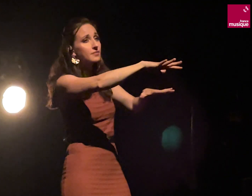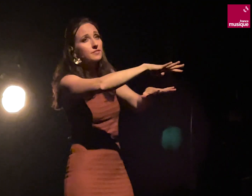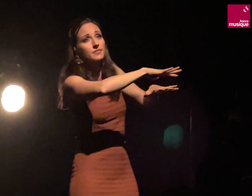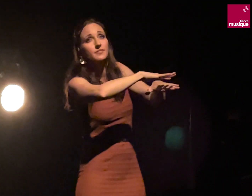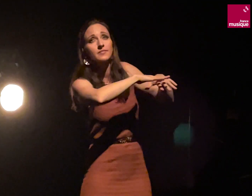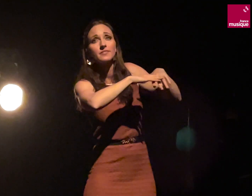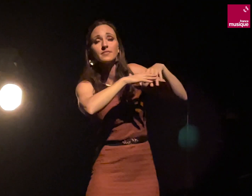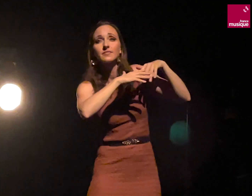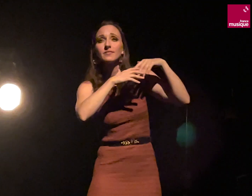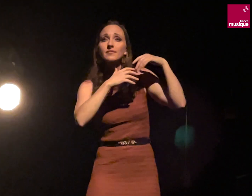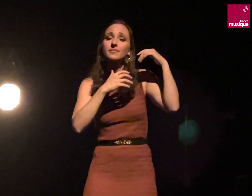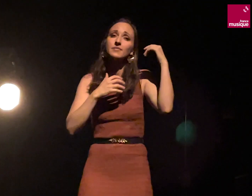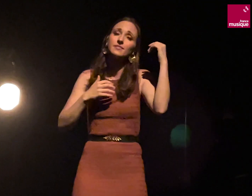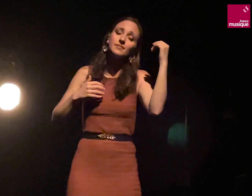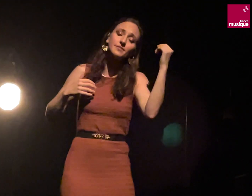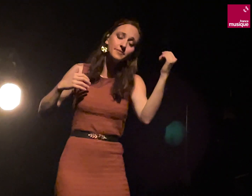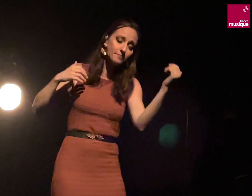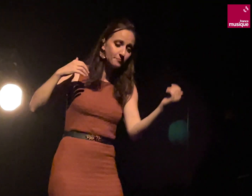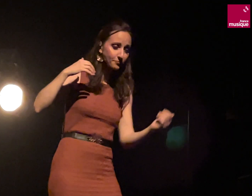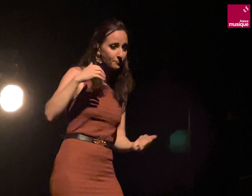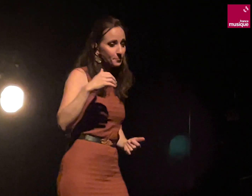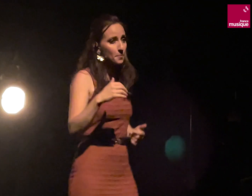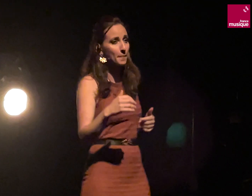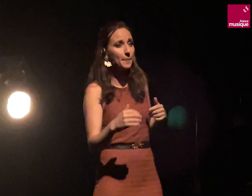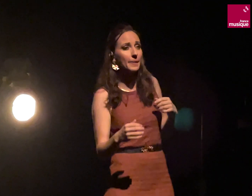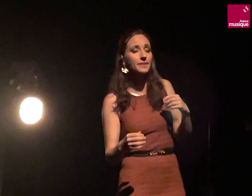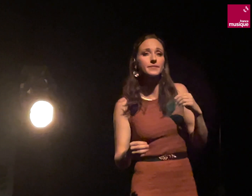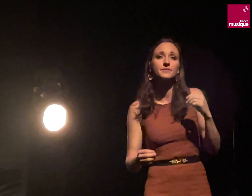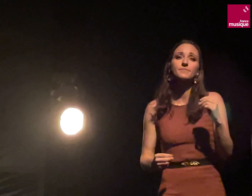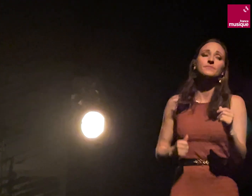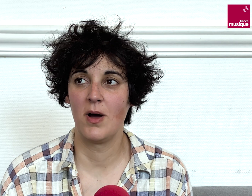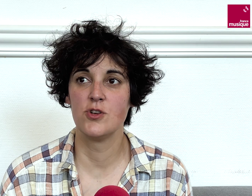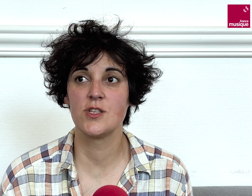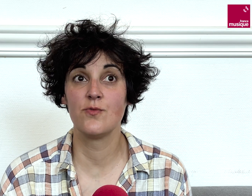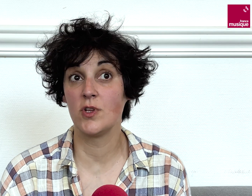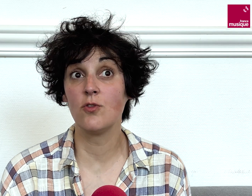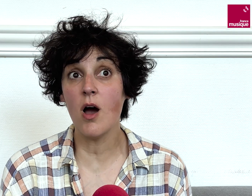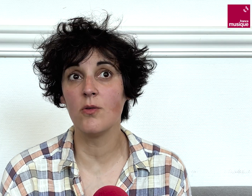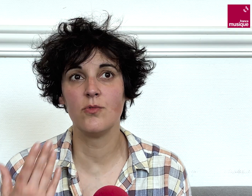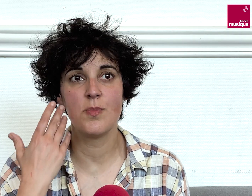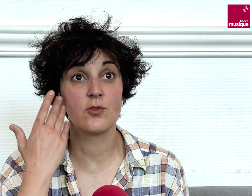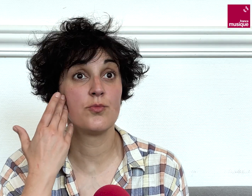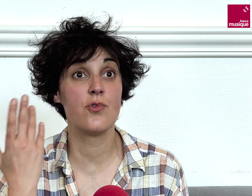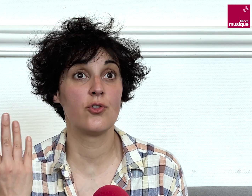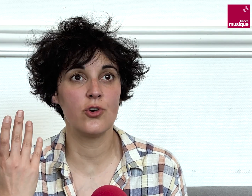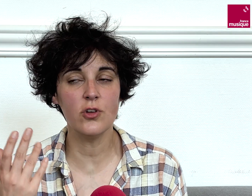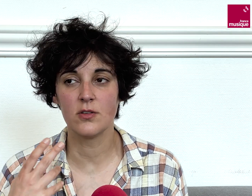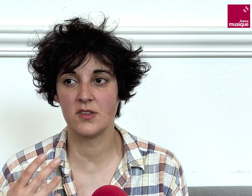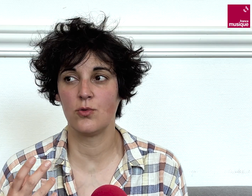langage, un langage qui ne passe pas par la voix, par la vocation, par le geste phonatoire ou par ce qu'on peut entendre, c'est-à qu'on